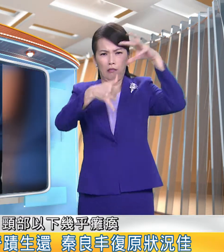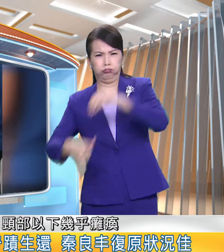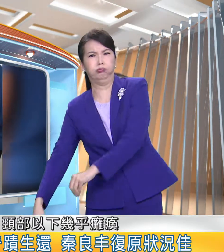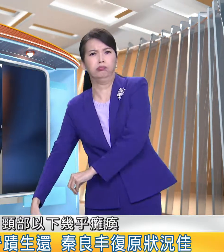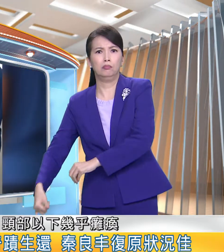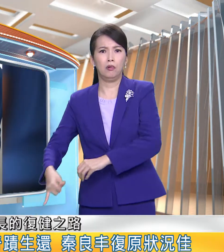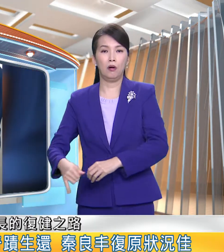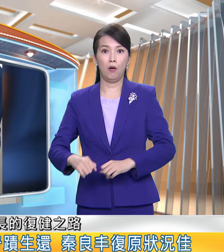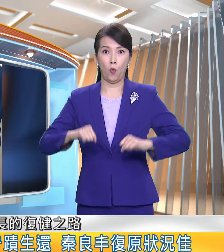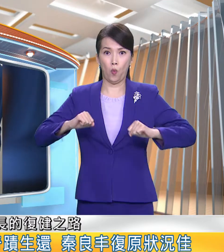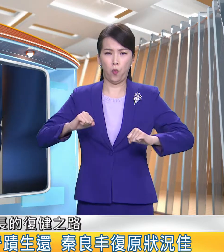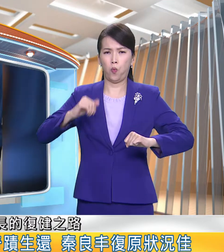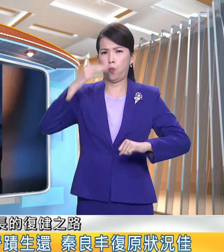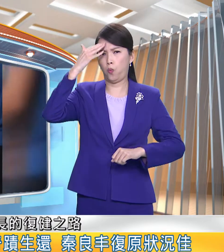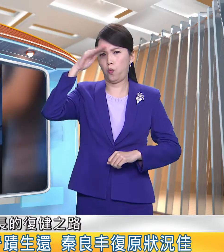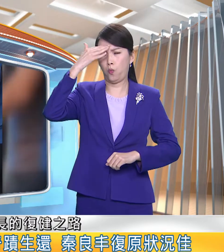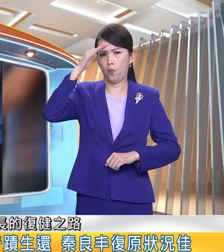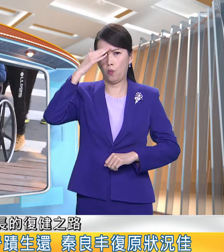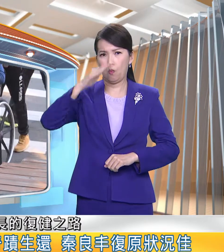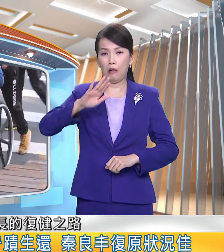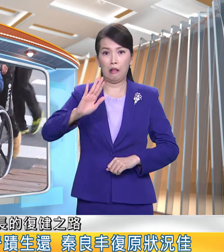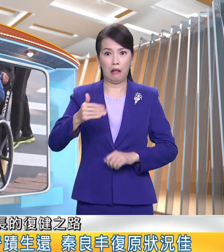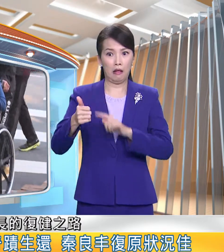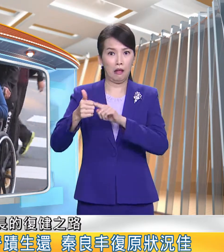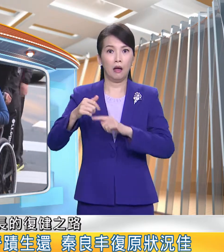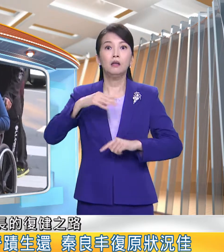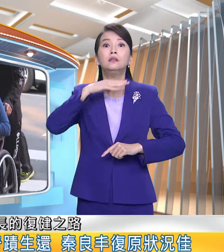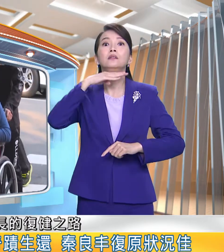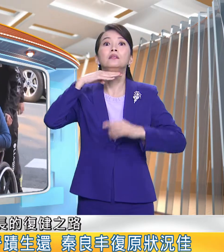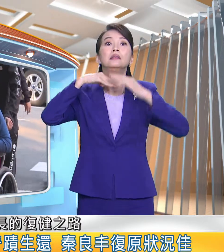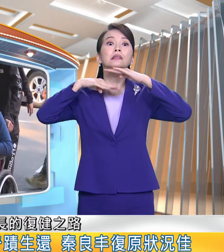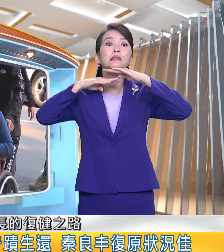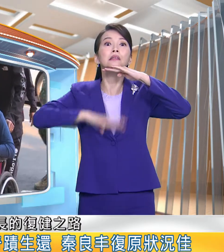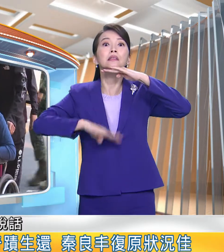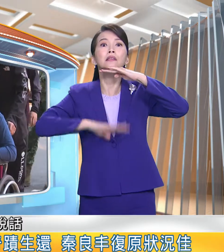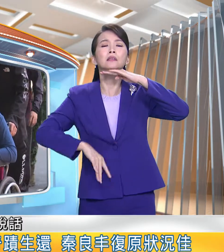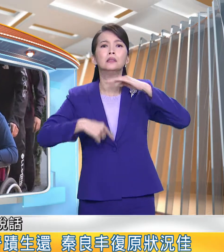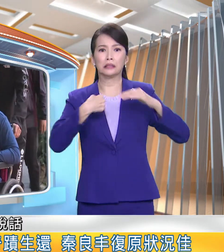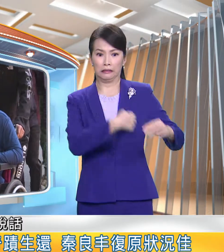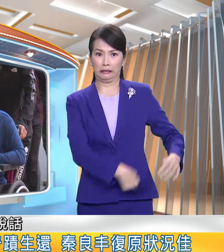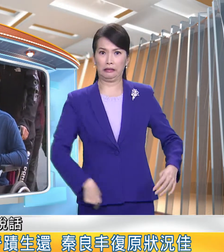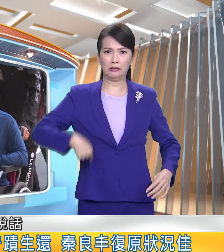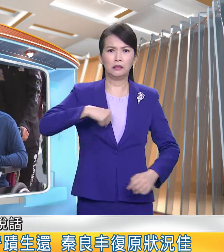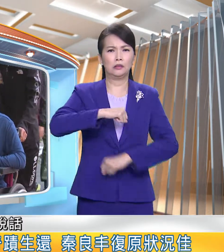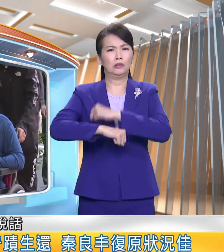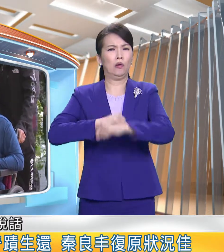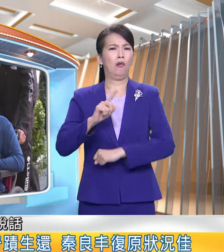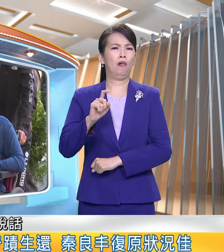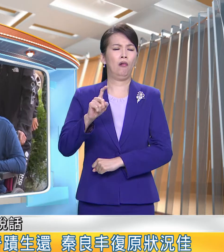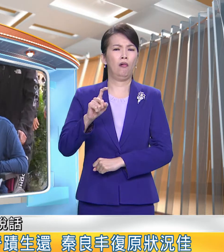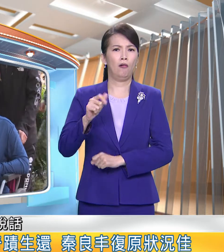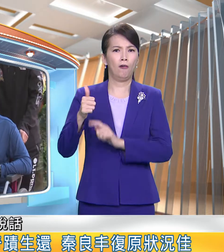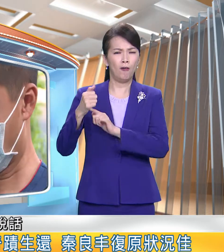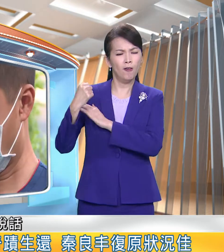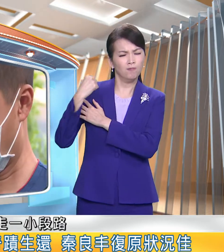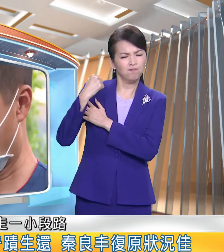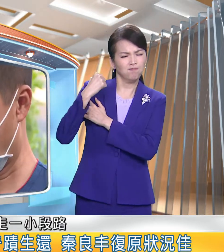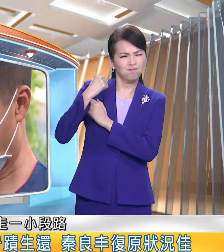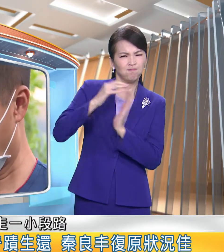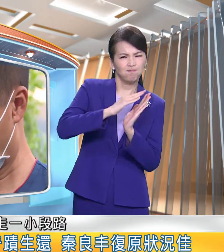痪。但他挺过漫长的复健之路，现在不但能说话，靠着